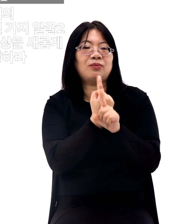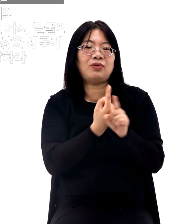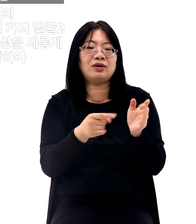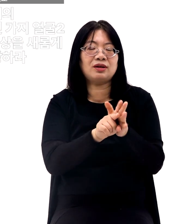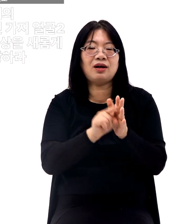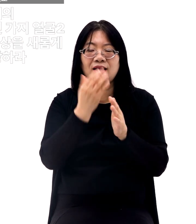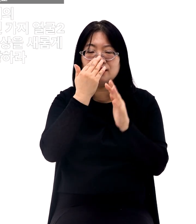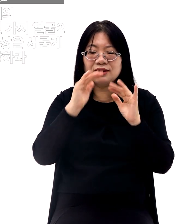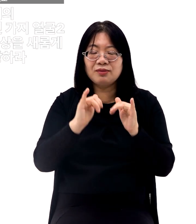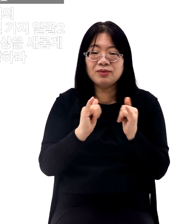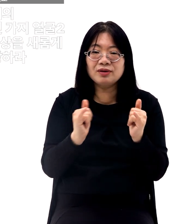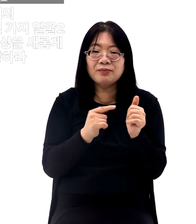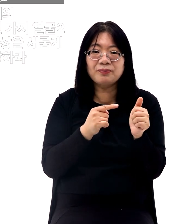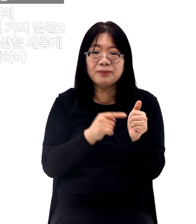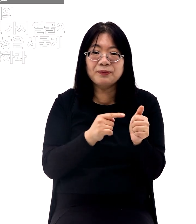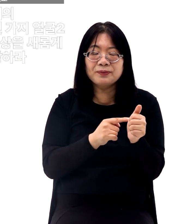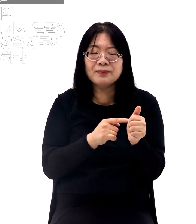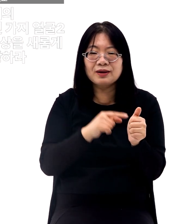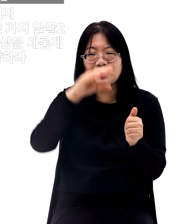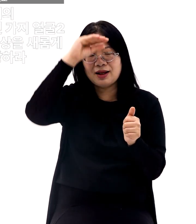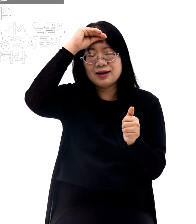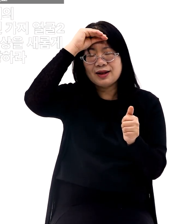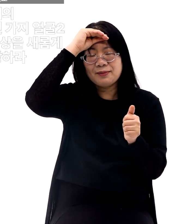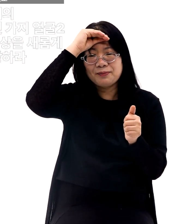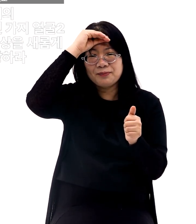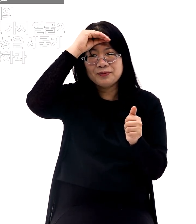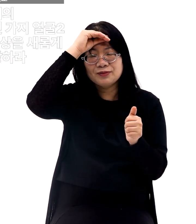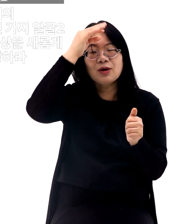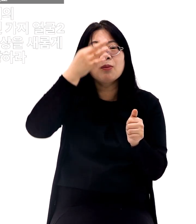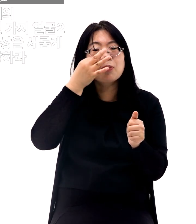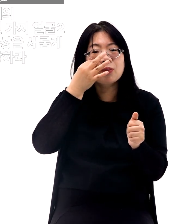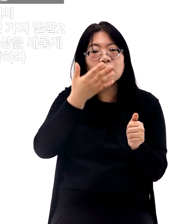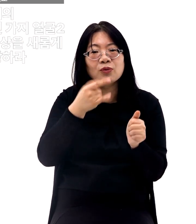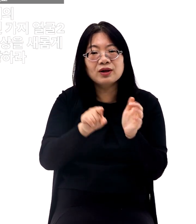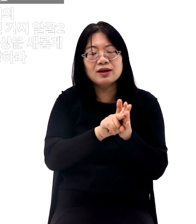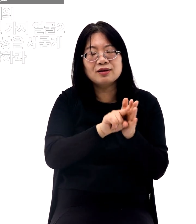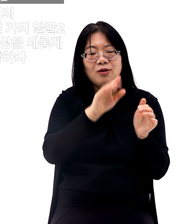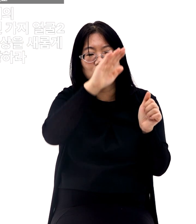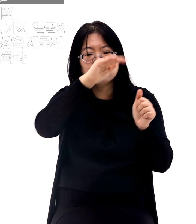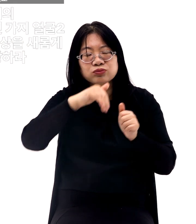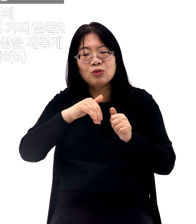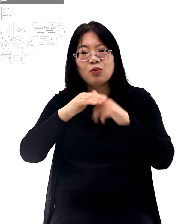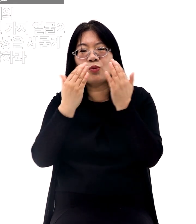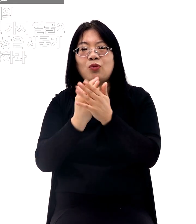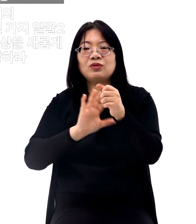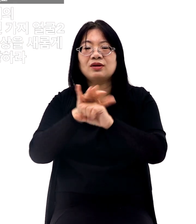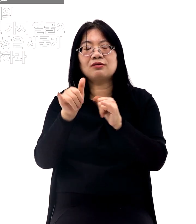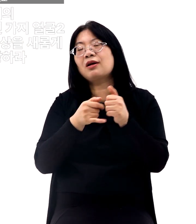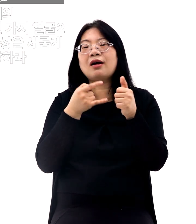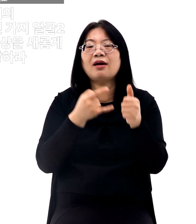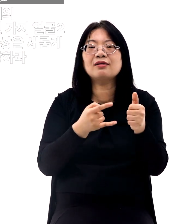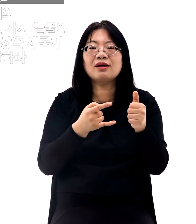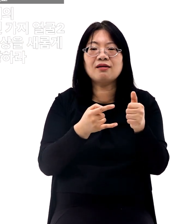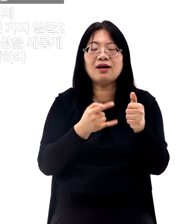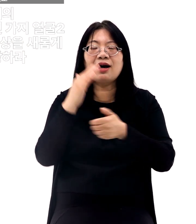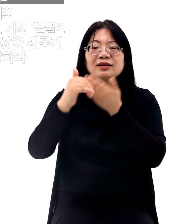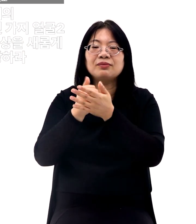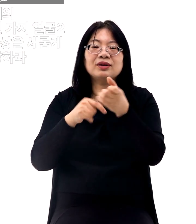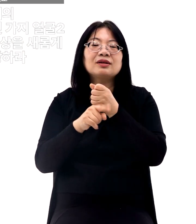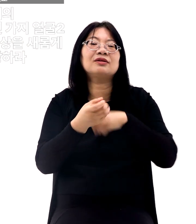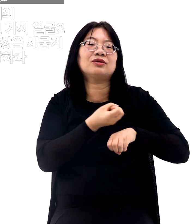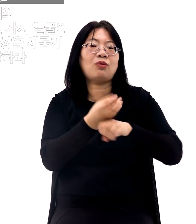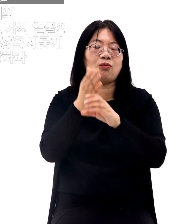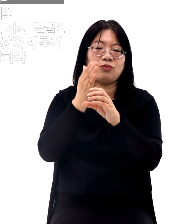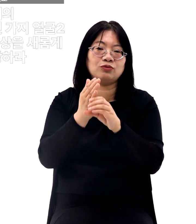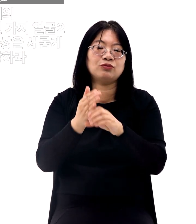이스라엘 백성이라는 샘플을 뽑아다가 온 인류에게 이제 메시지를 주기 시작합니다.